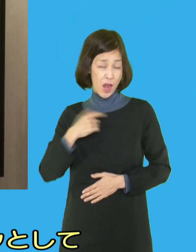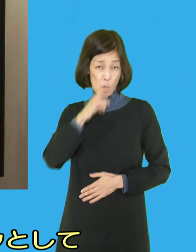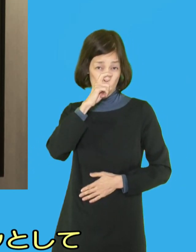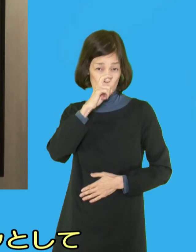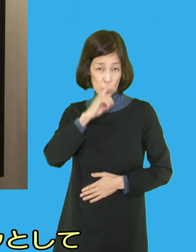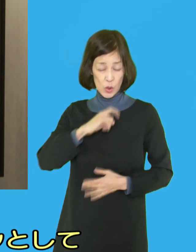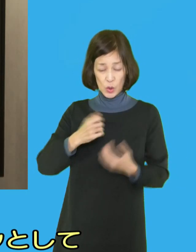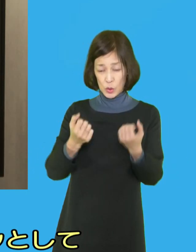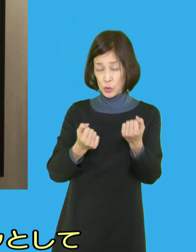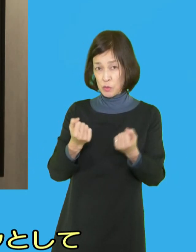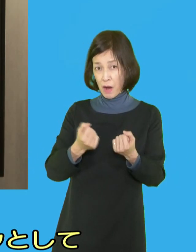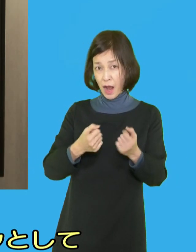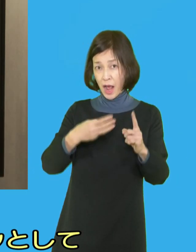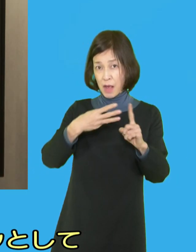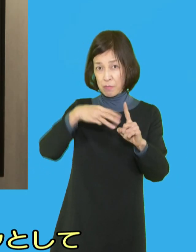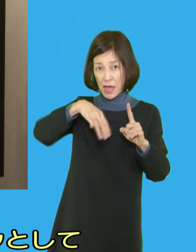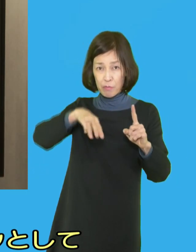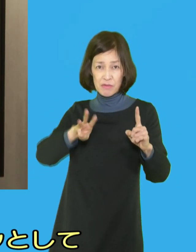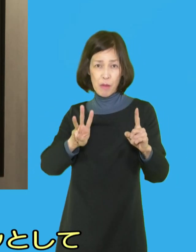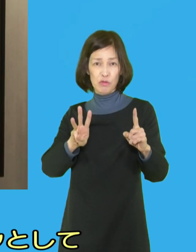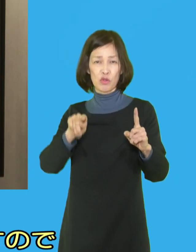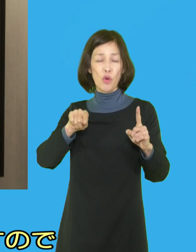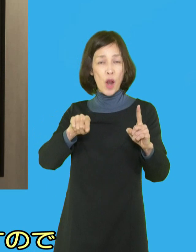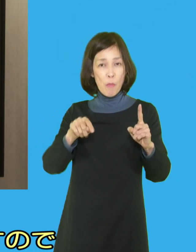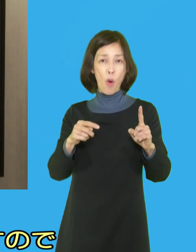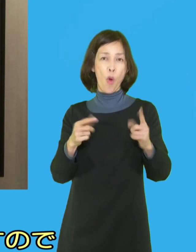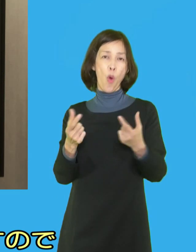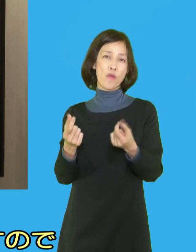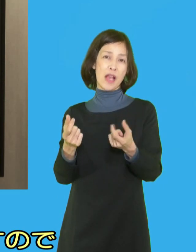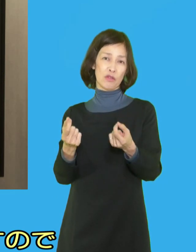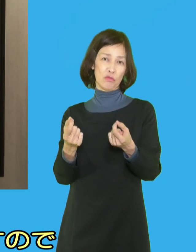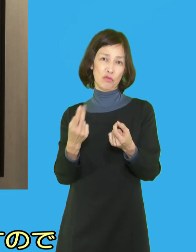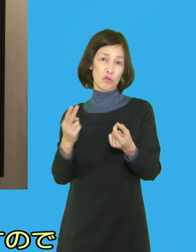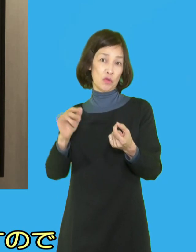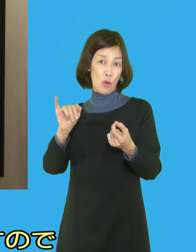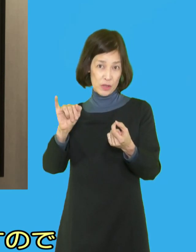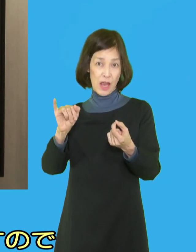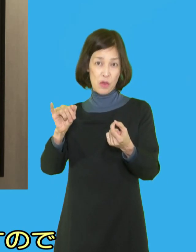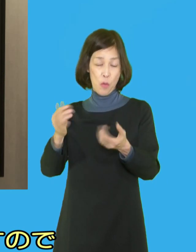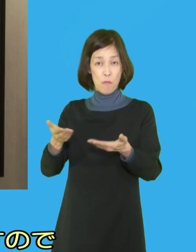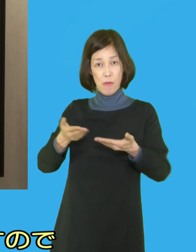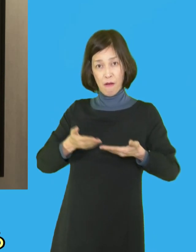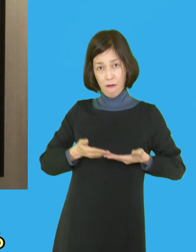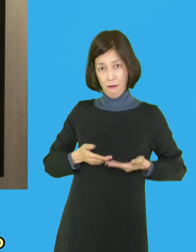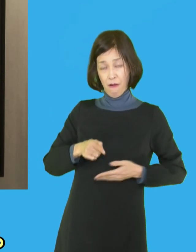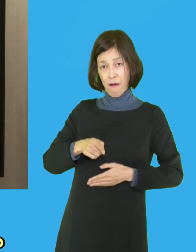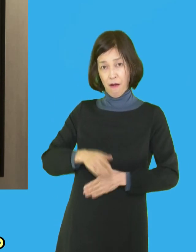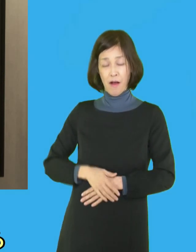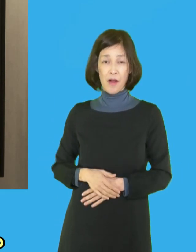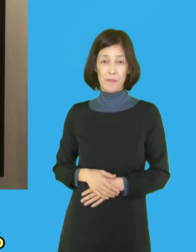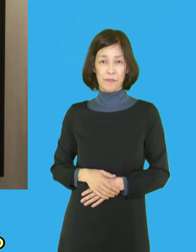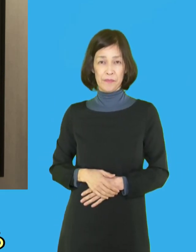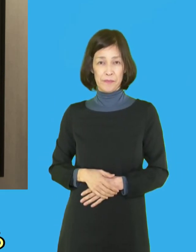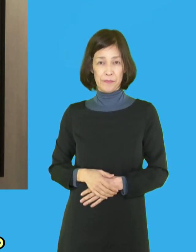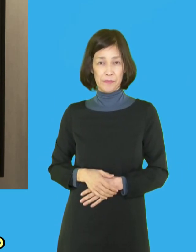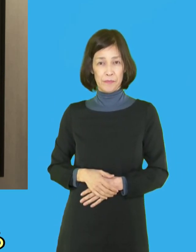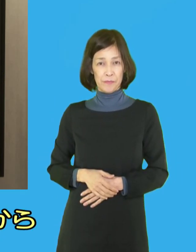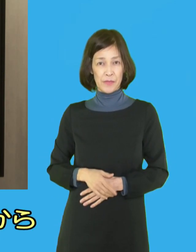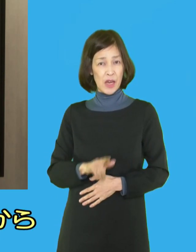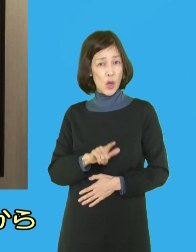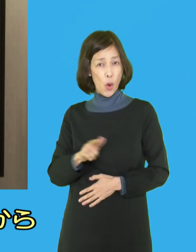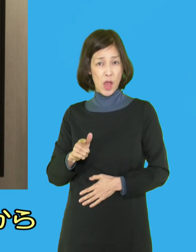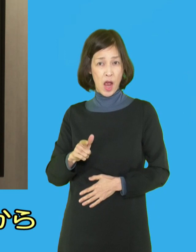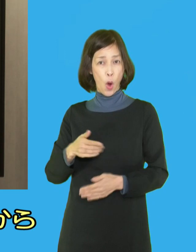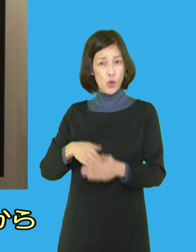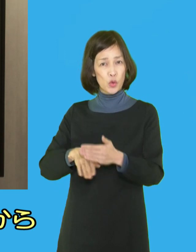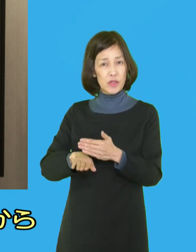ヒストリックカー、こちらも土井コレクションとして、有数のものがありますので、まあ、堺が保有している